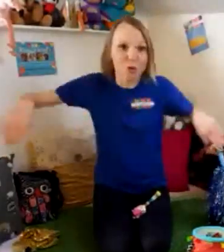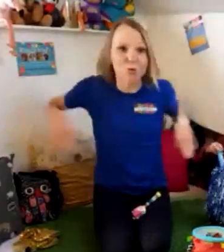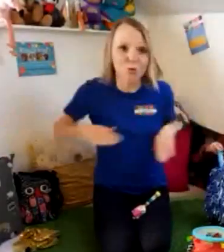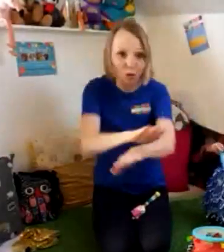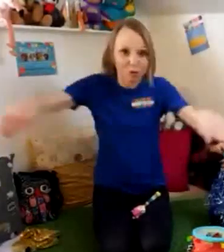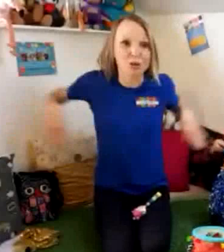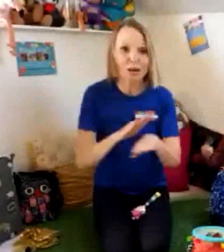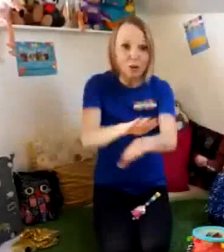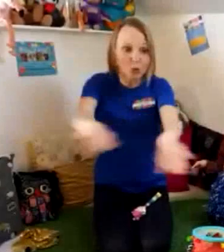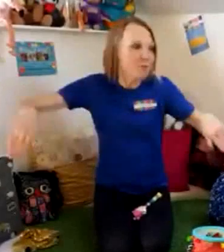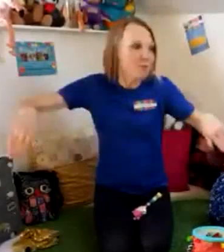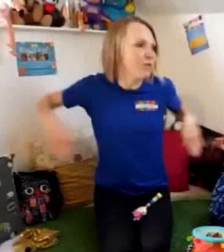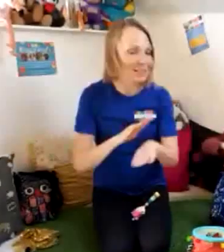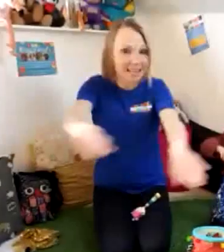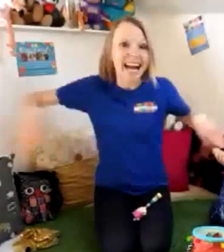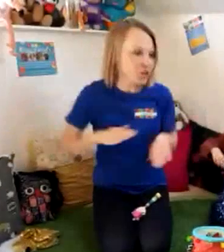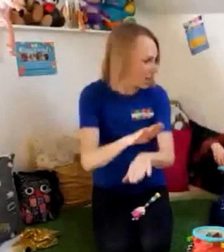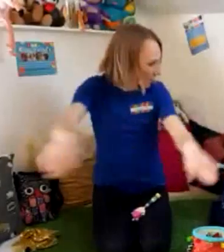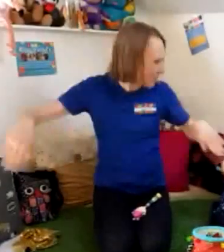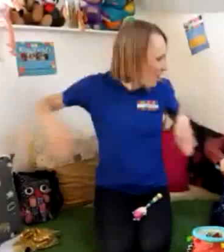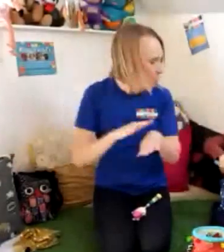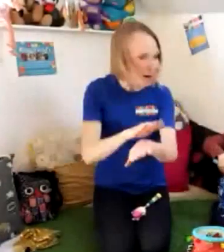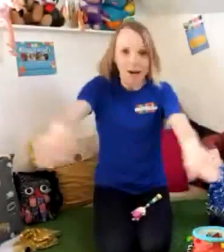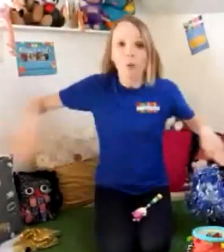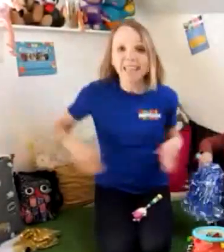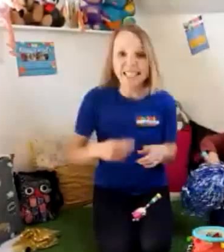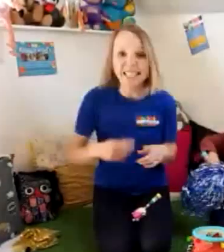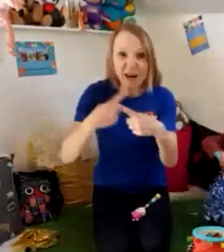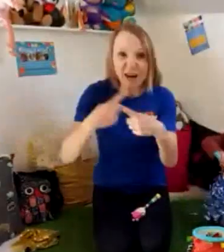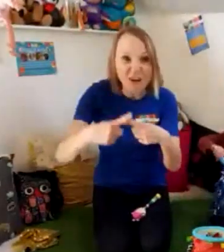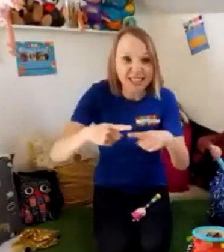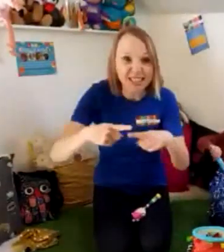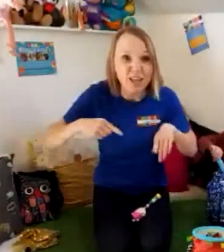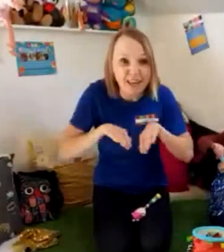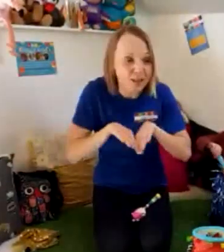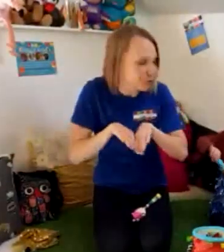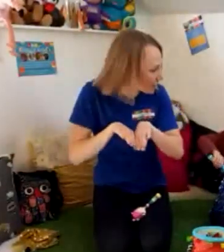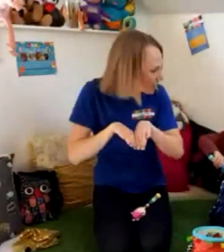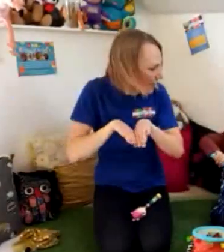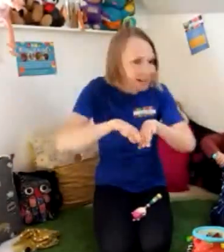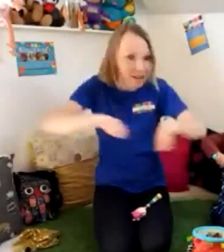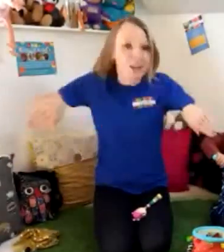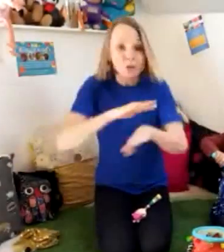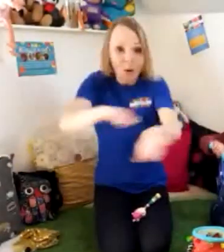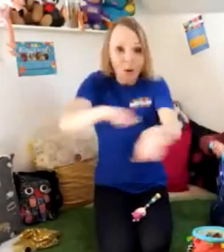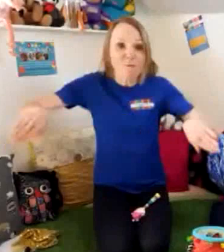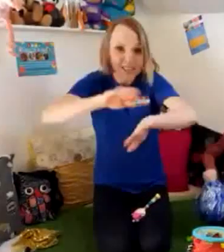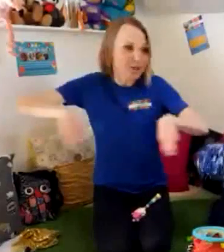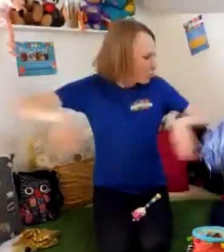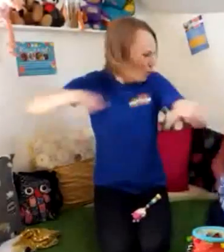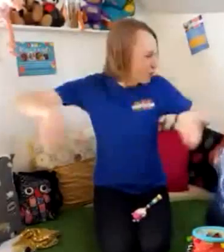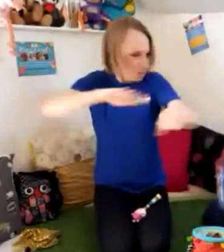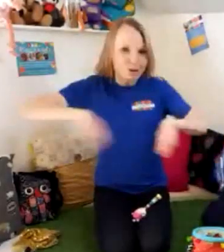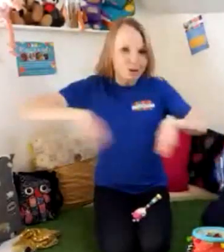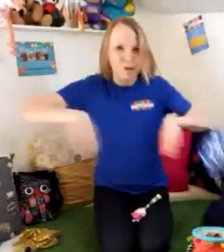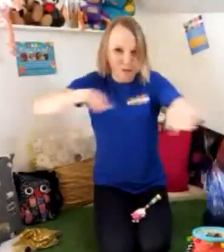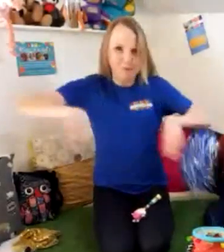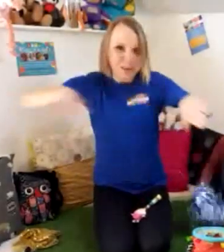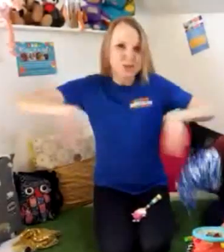do, do. Swim faster. They're catching us. Quick. We need to go even faster. Are you ready? As fast as you can. Swim faster. Do, do, do, do, do. Swim